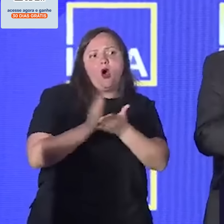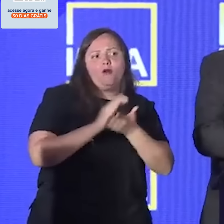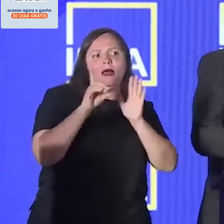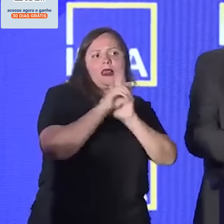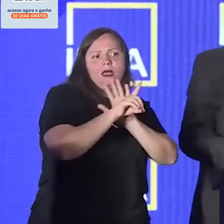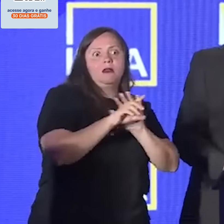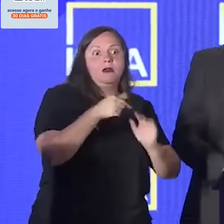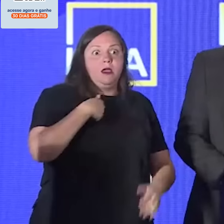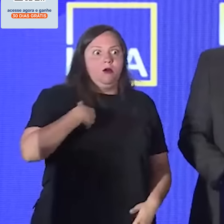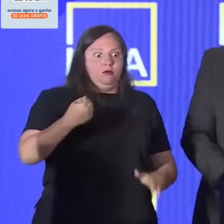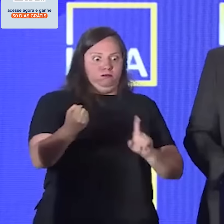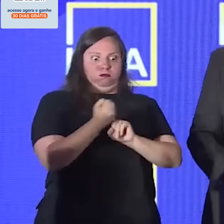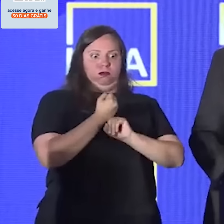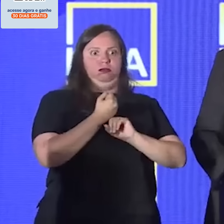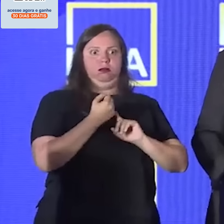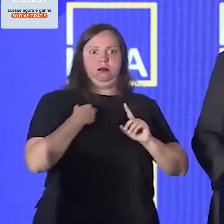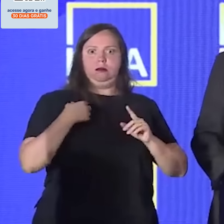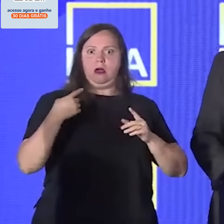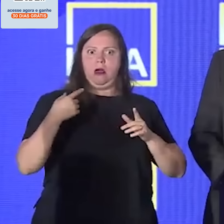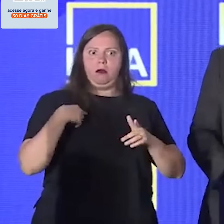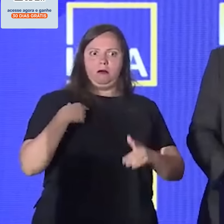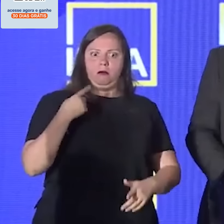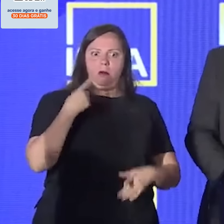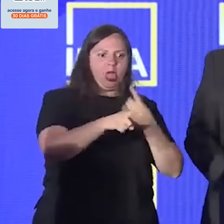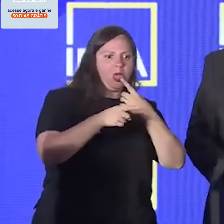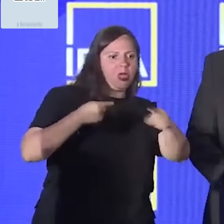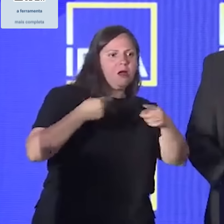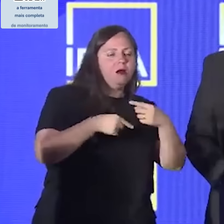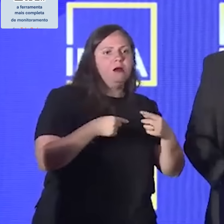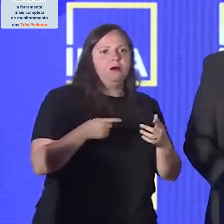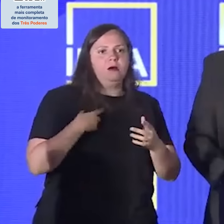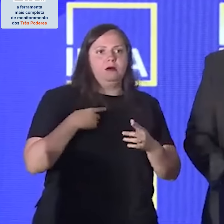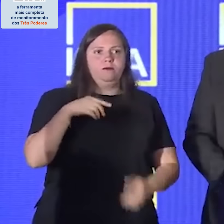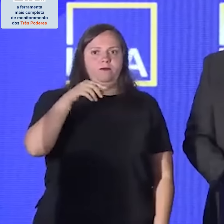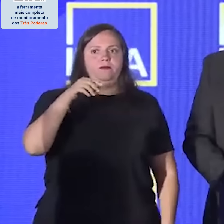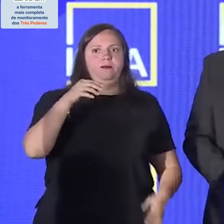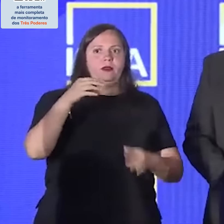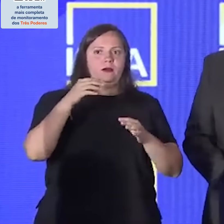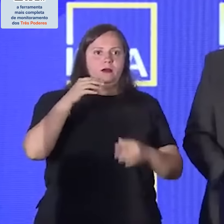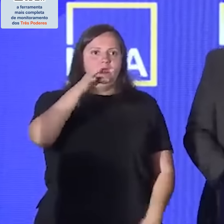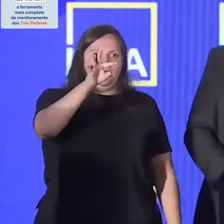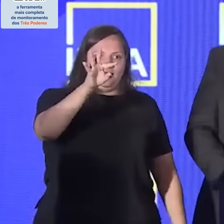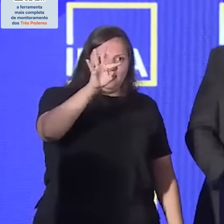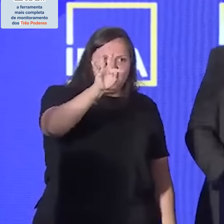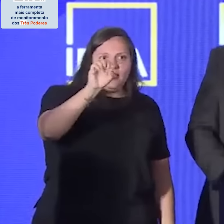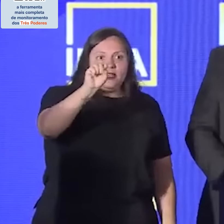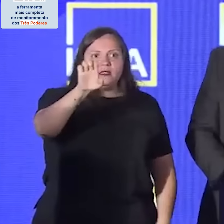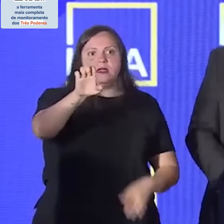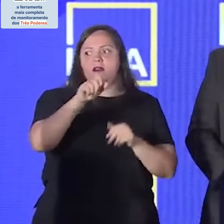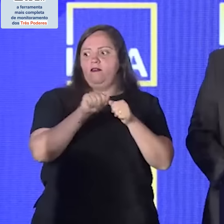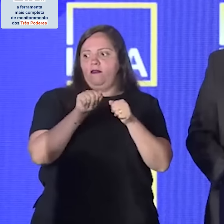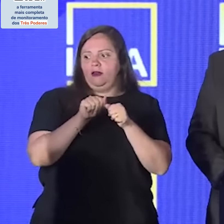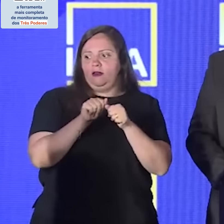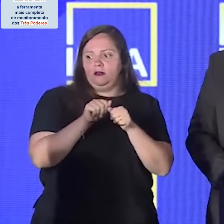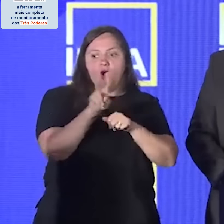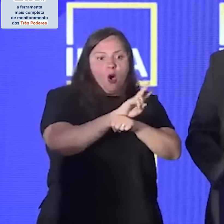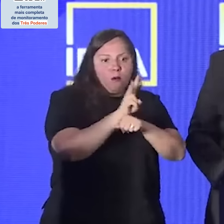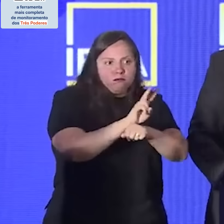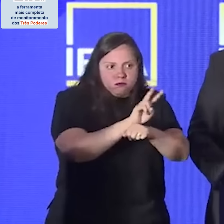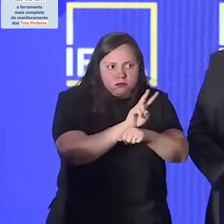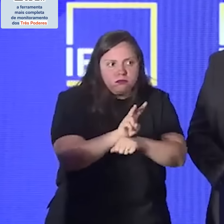impactado por esse questionamento em que o tribunal super eleitoral exerce o poder de polícia manda